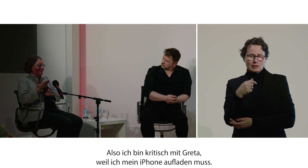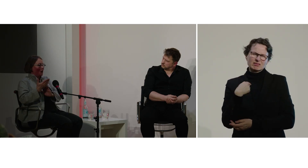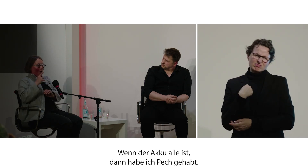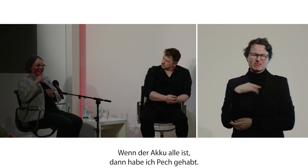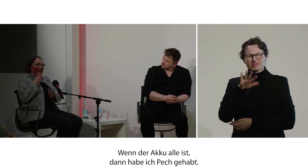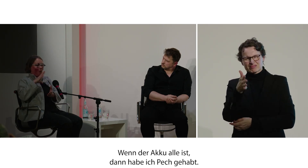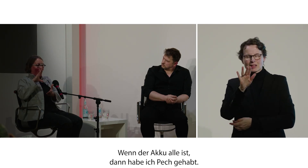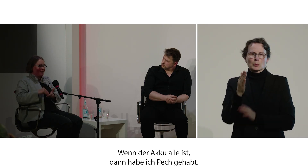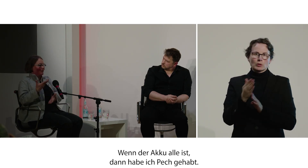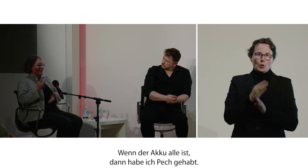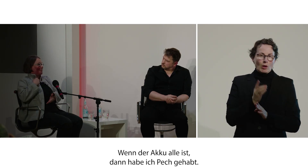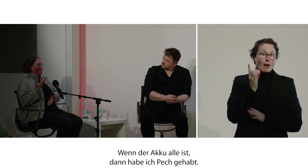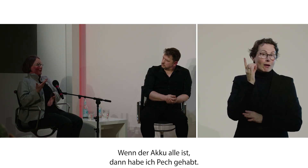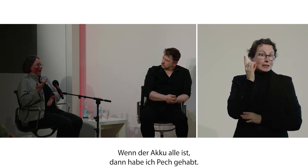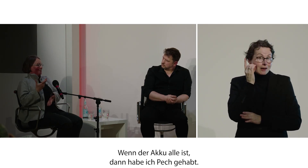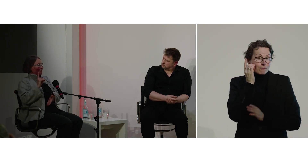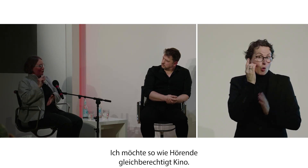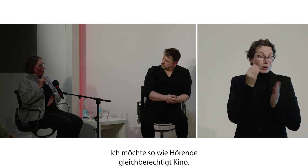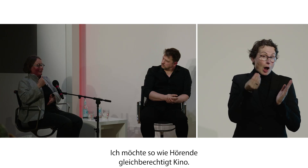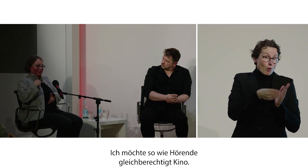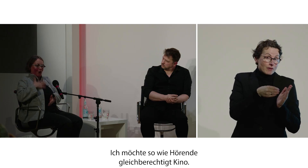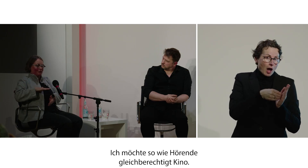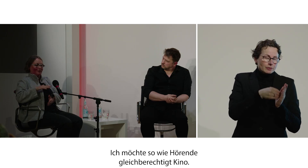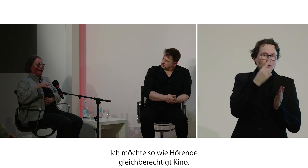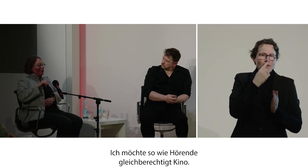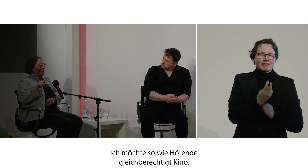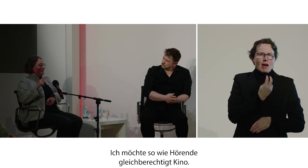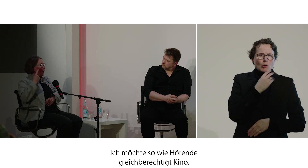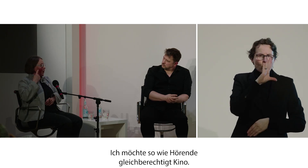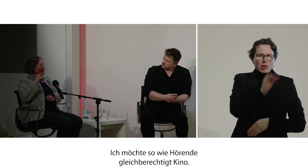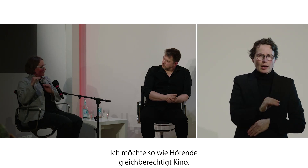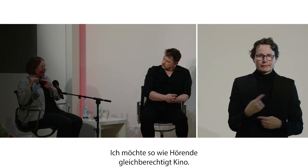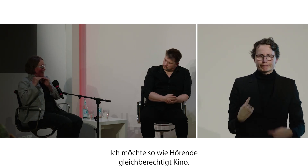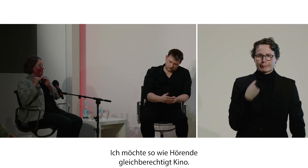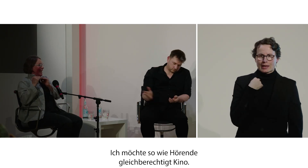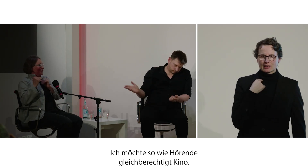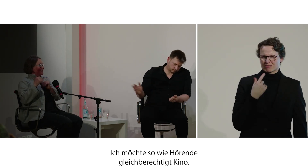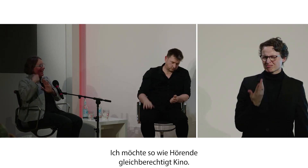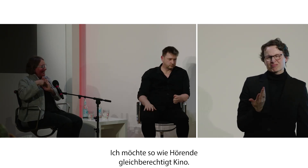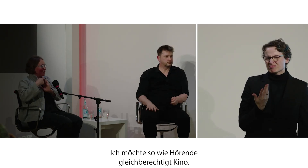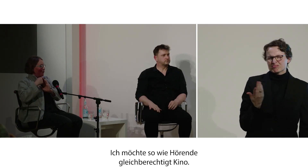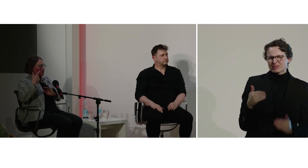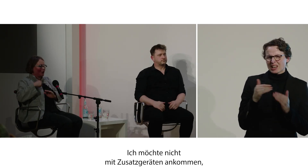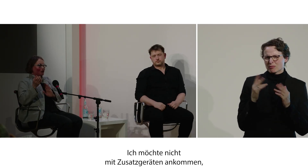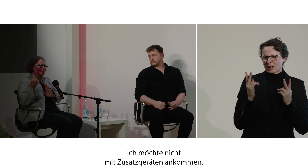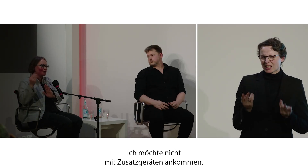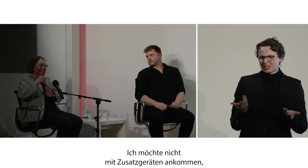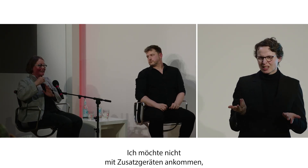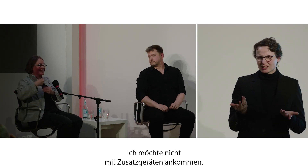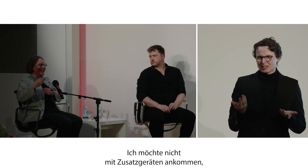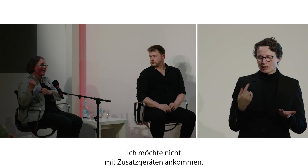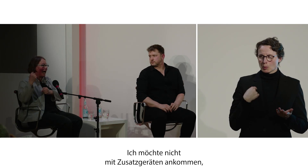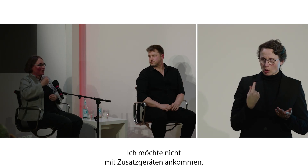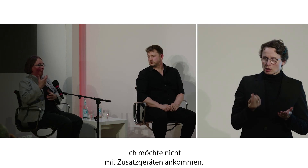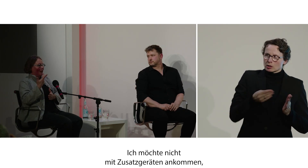aufladen. Und wenn die Akku alle ist, dann habe ich Pech gehabt. Das bedeutet, ich möchte so viele Hörende gleichberechtigt Kinofilmen. Ich möchte nicht mit